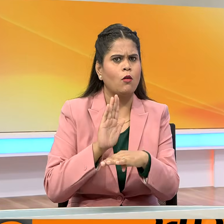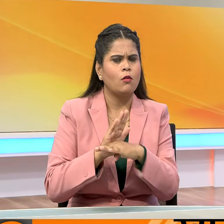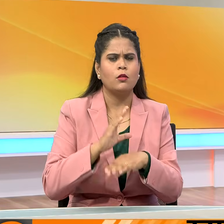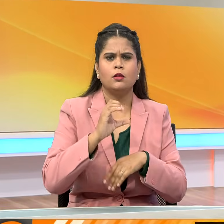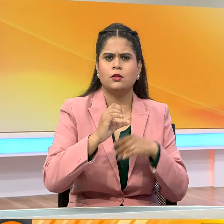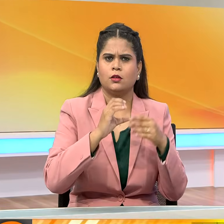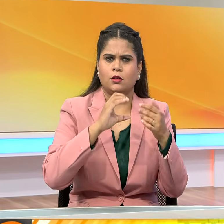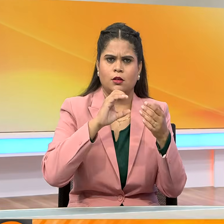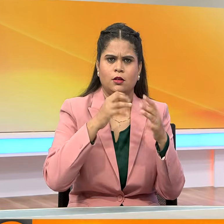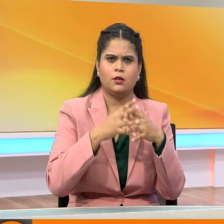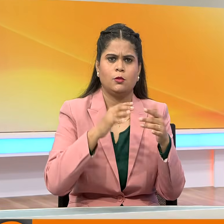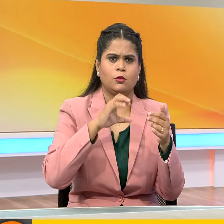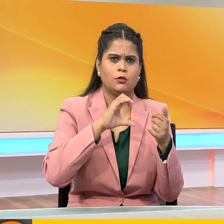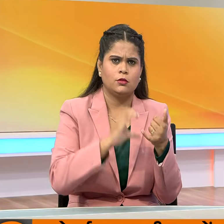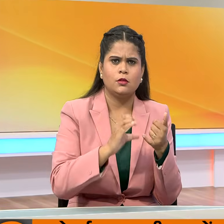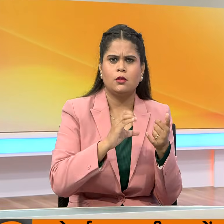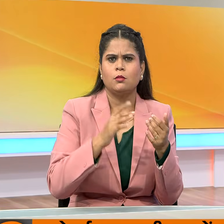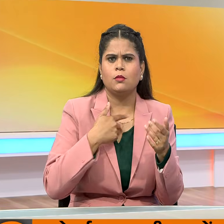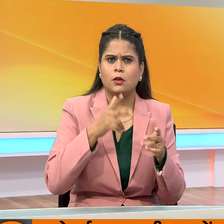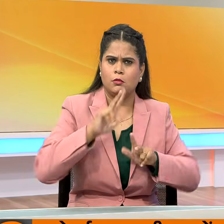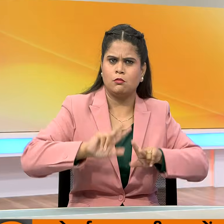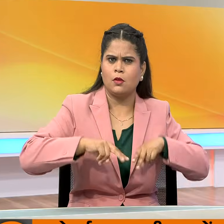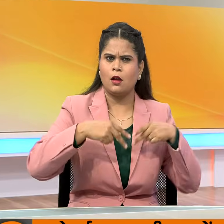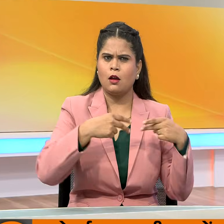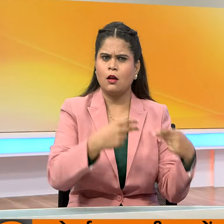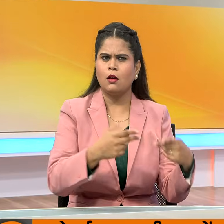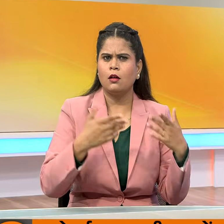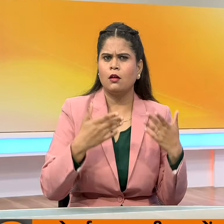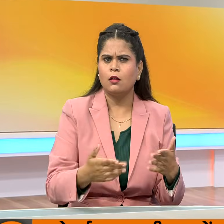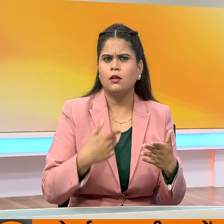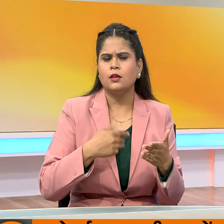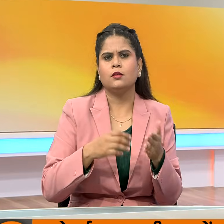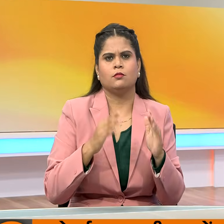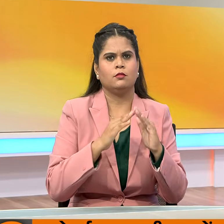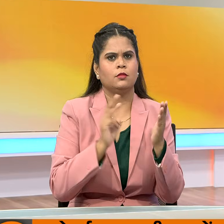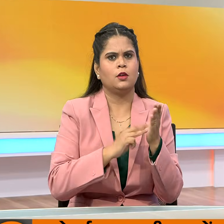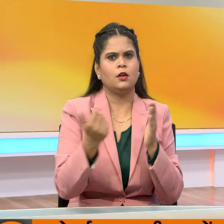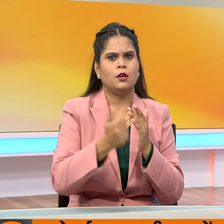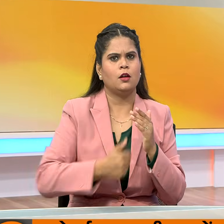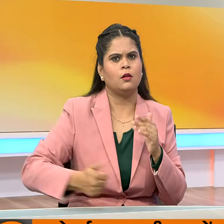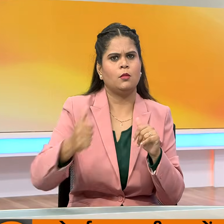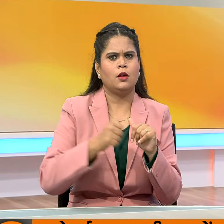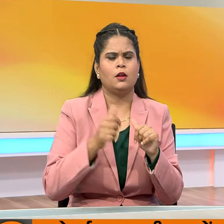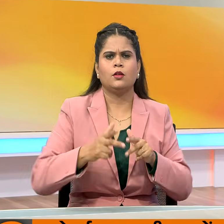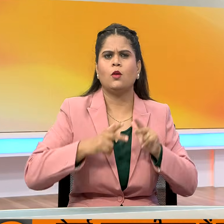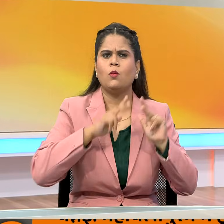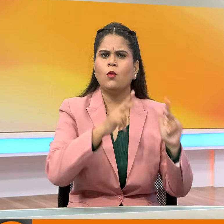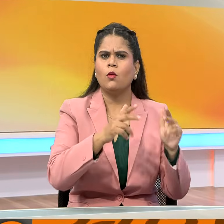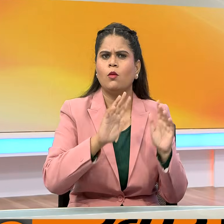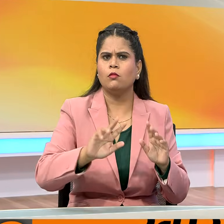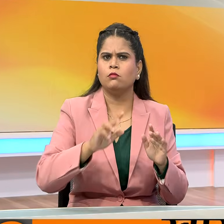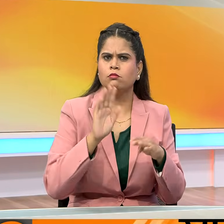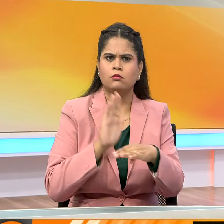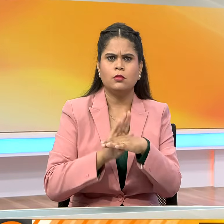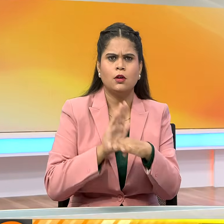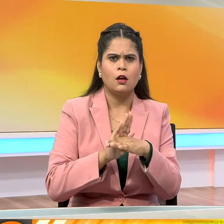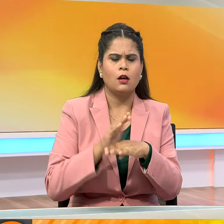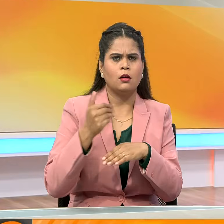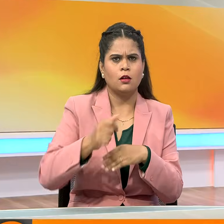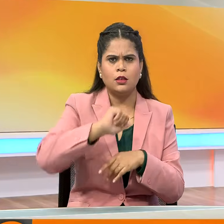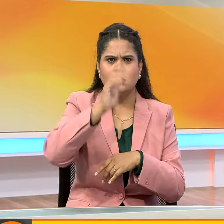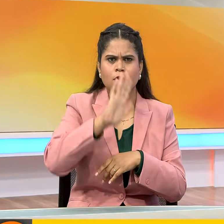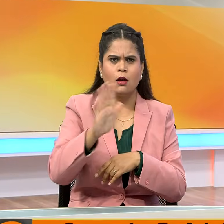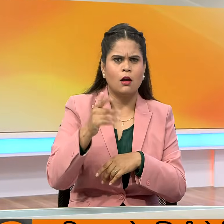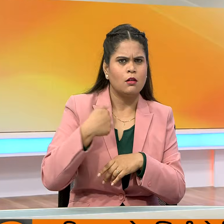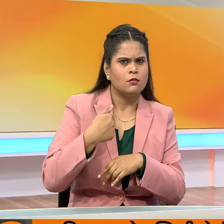में लिए गए फैसले की अब चौतरफा निंदा हो रही है। केंद्रीय गृह मंत्री अमित शाह ने कांग्रेस के फैसले को देश विरोधी फैसला करार